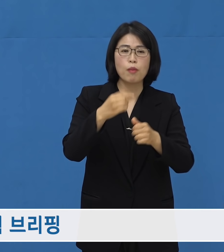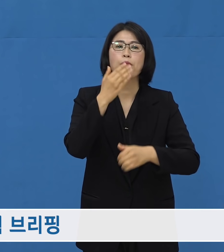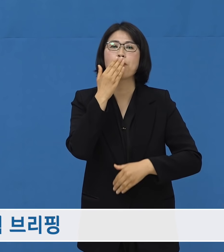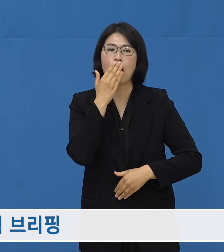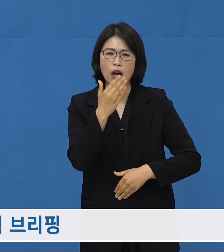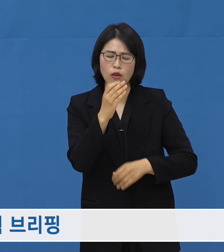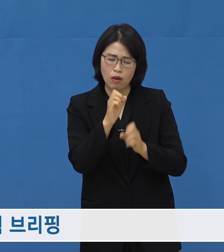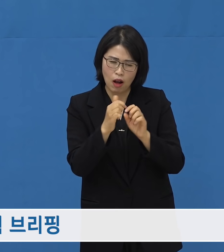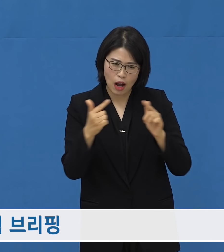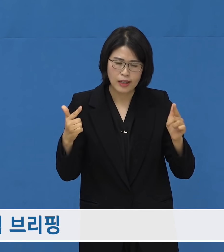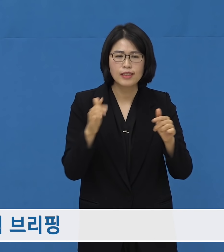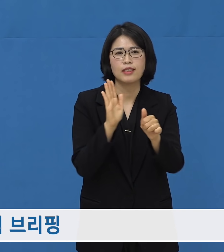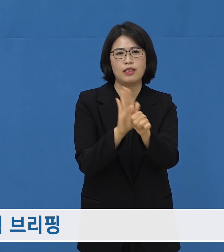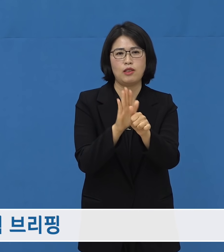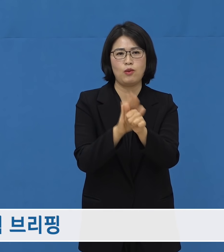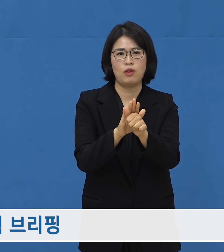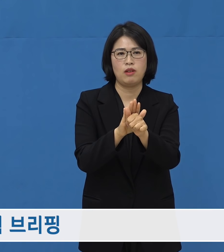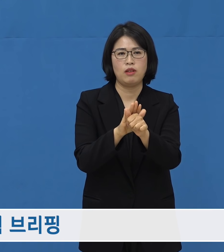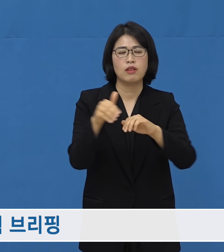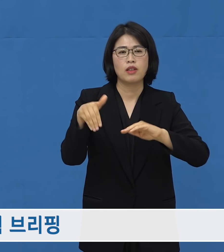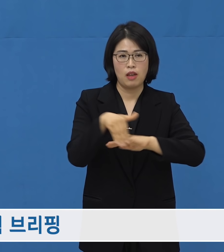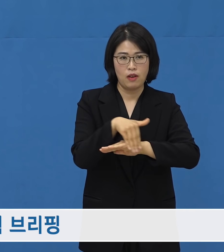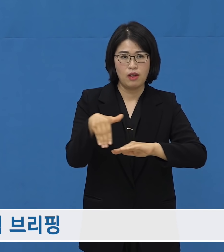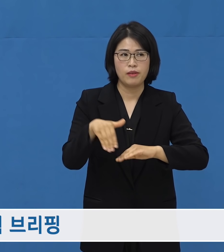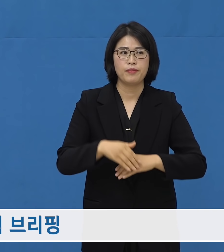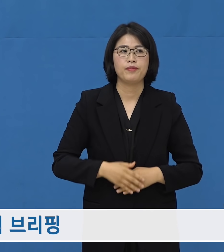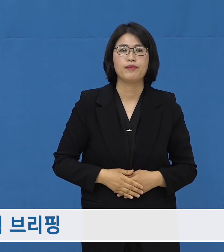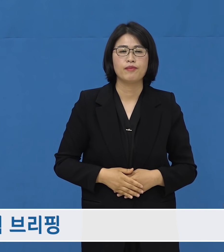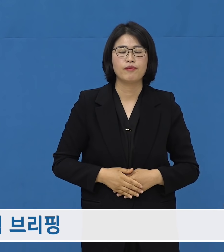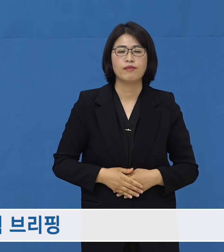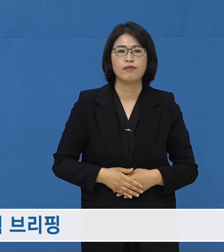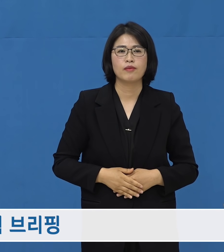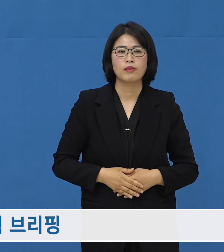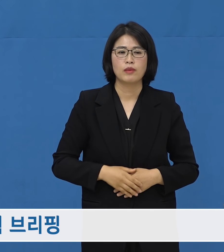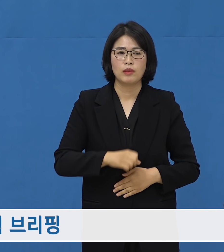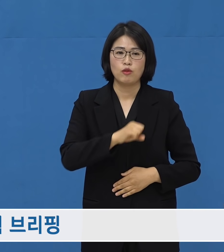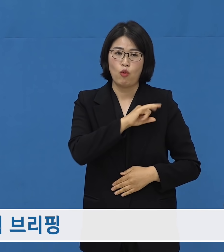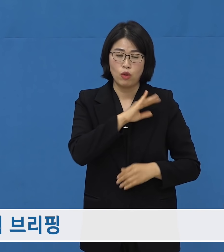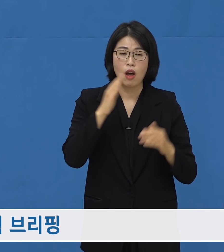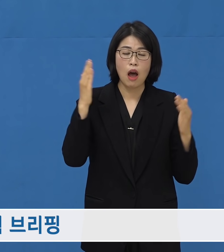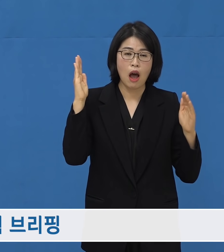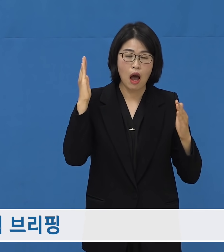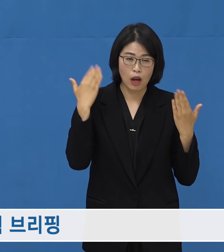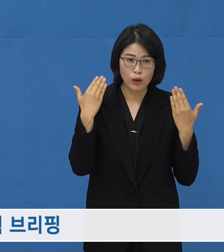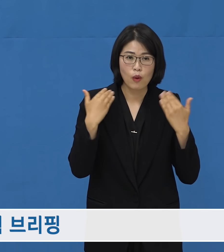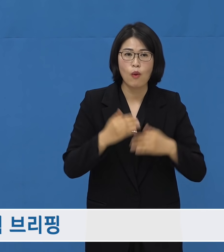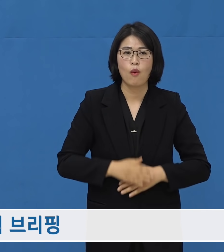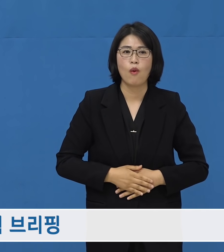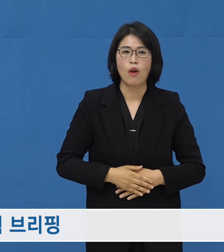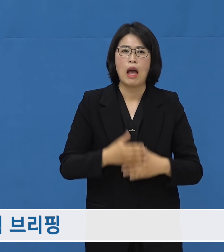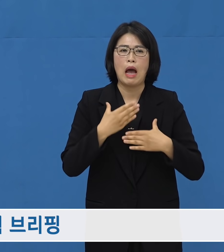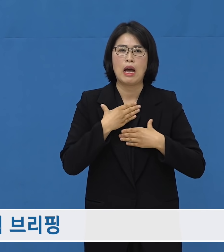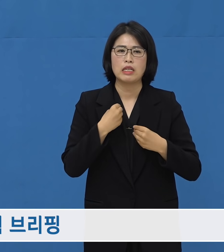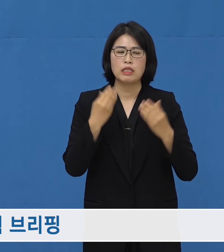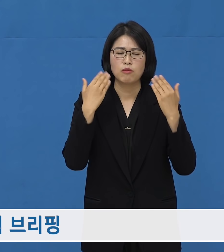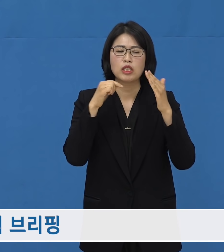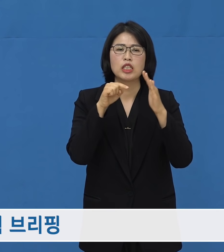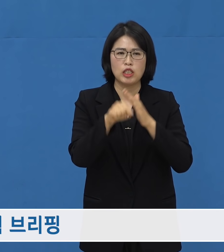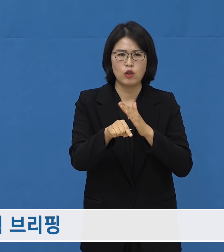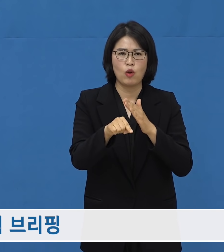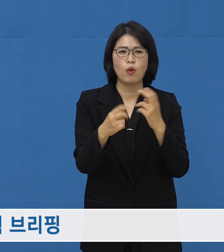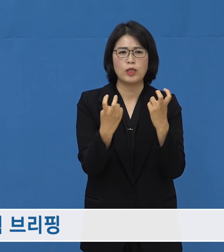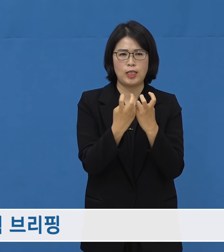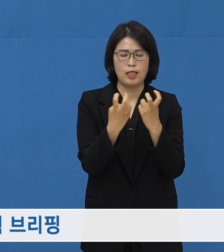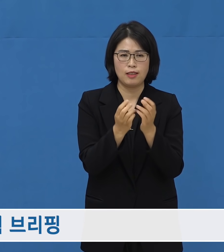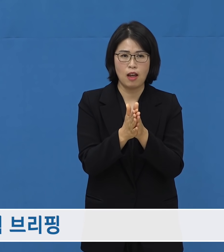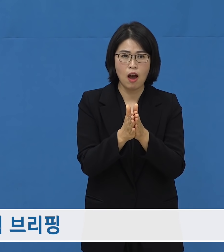다각적인 형태로 지원할 예정입니다. 다음은 초등학교입니다. 안심 등교제를